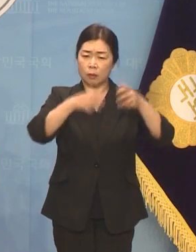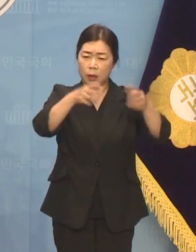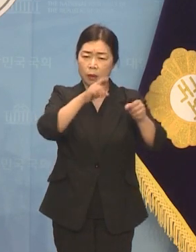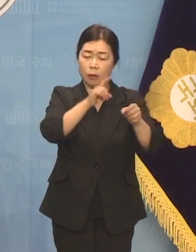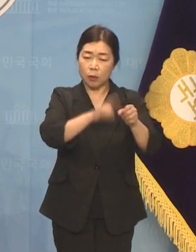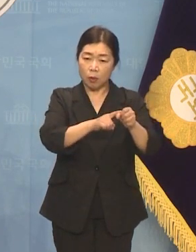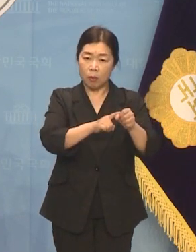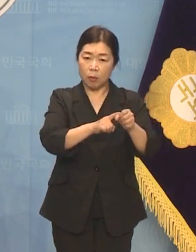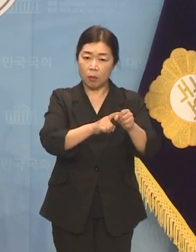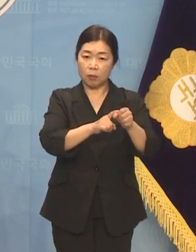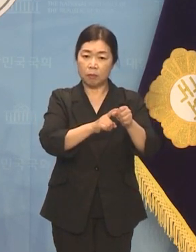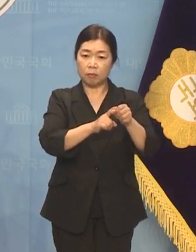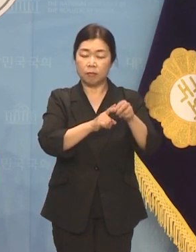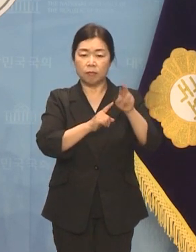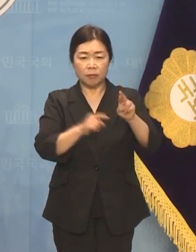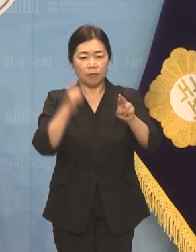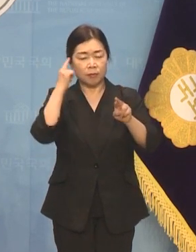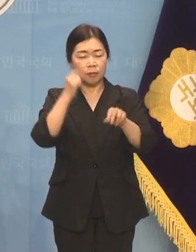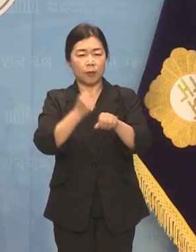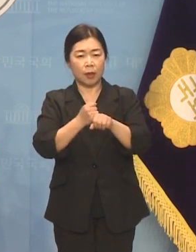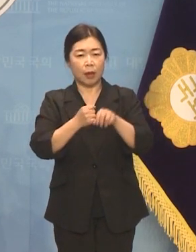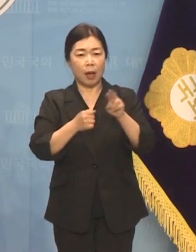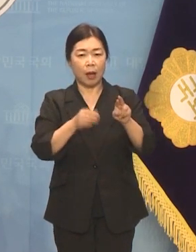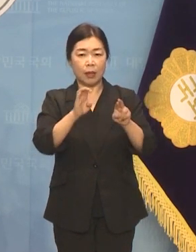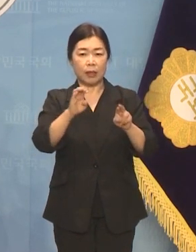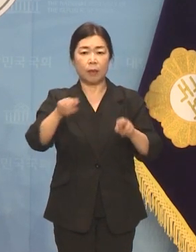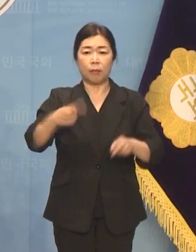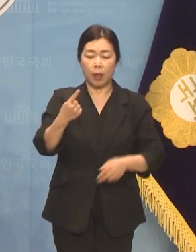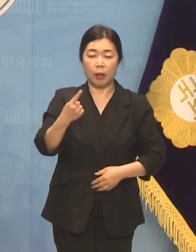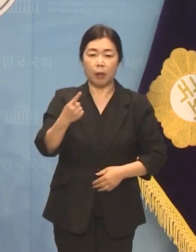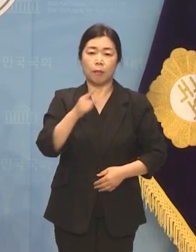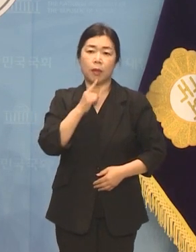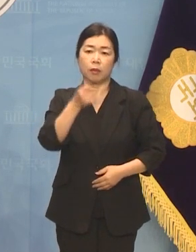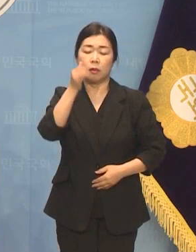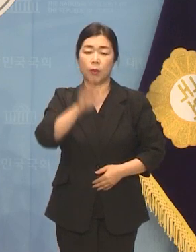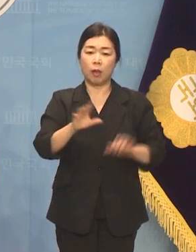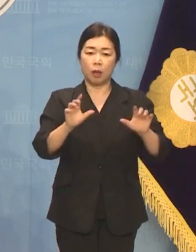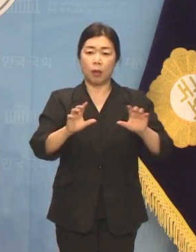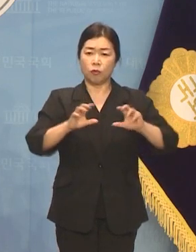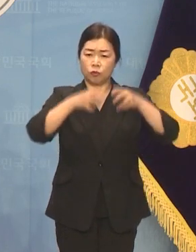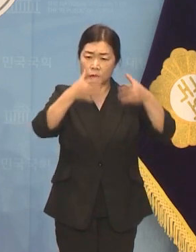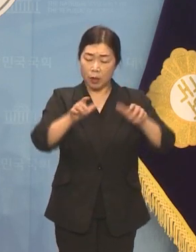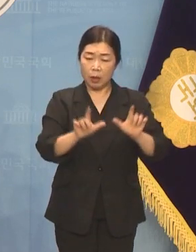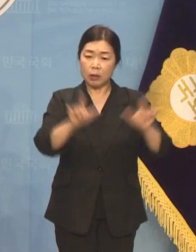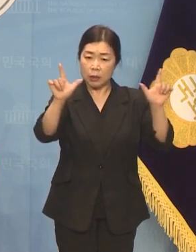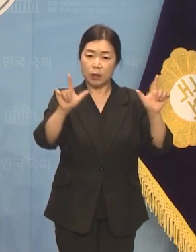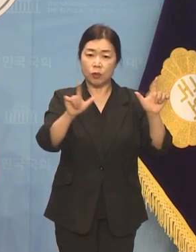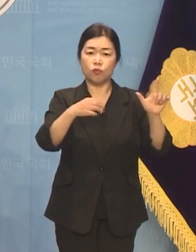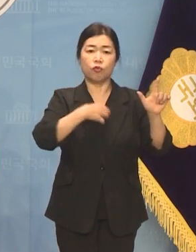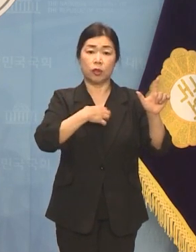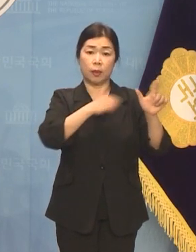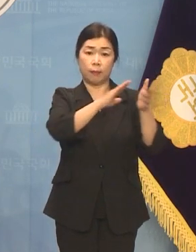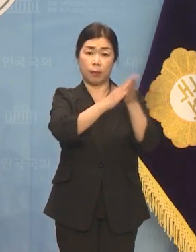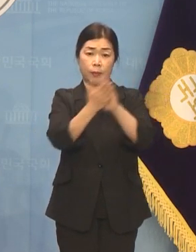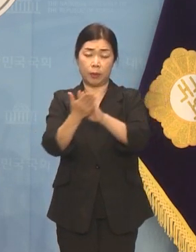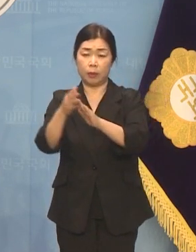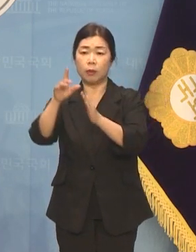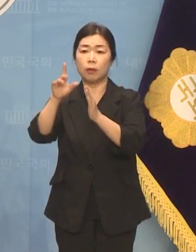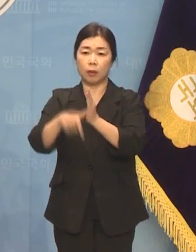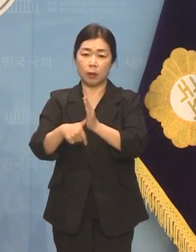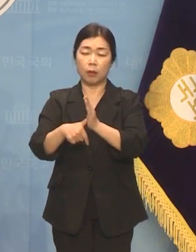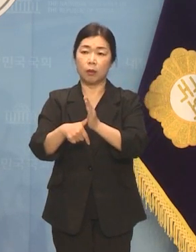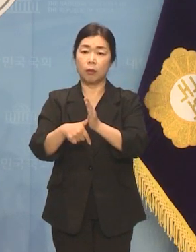세계적인 아리백을 비롯해서 국제 무역 장벽이 나날이 기후위기 시대에 맞춰서 변경되고 있는